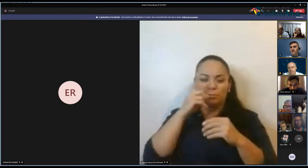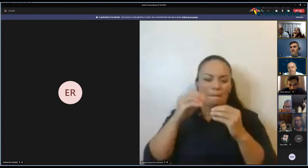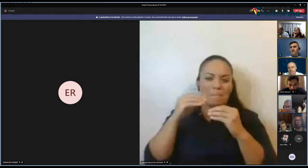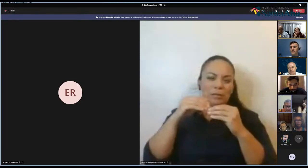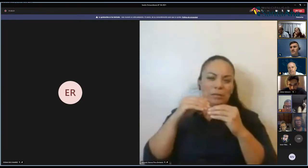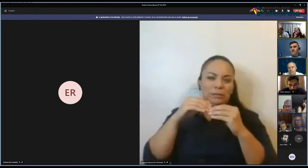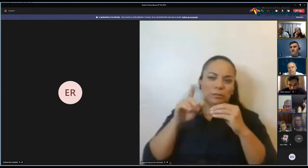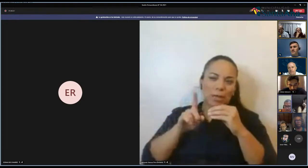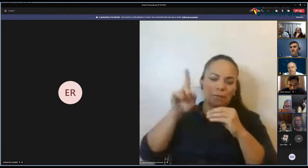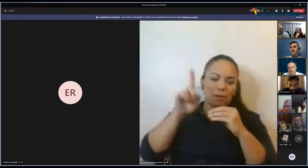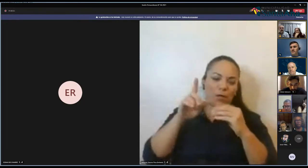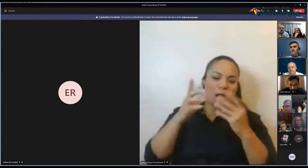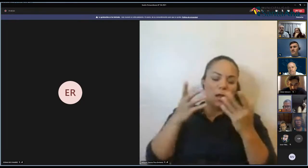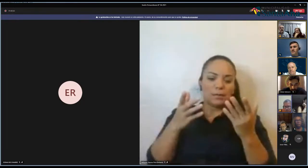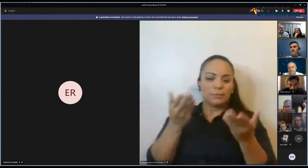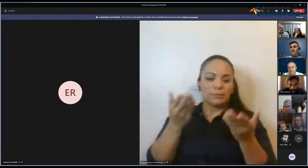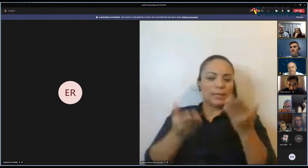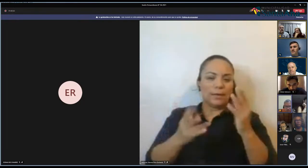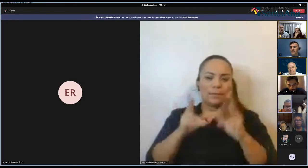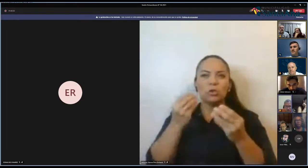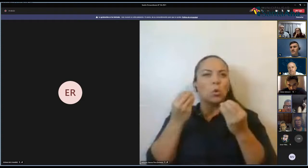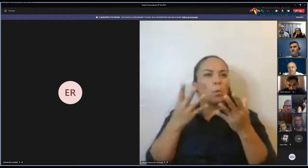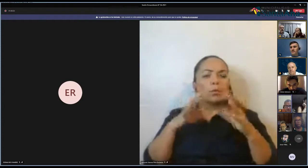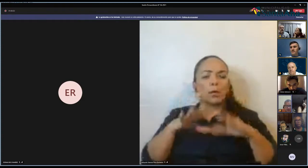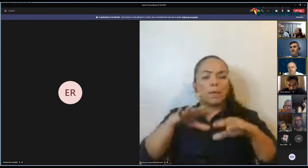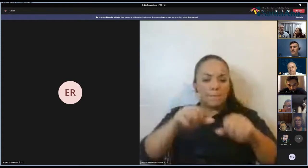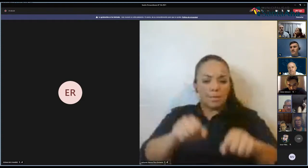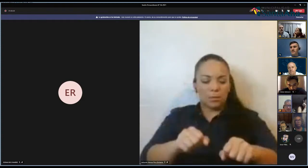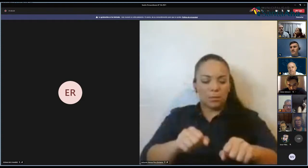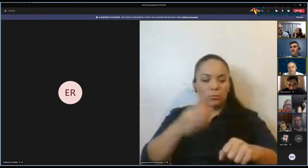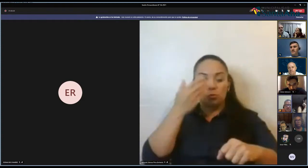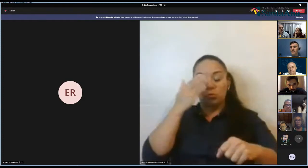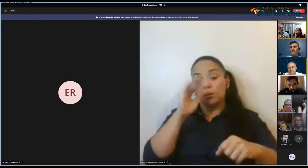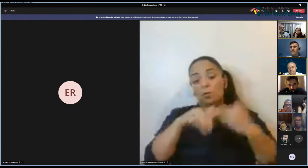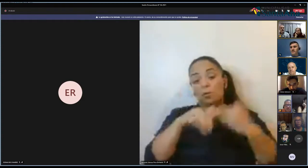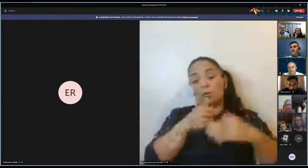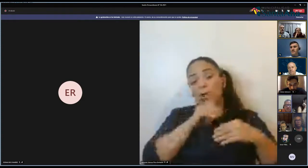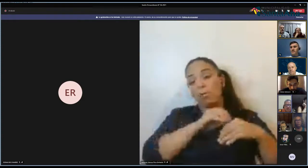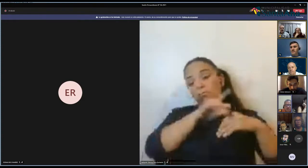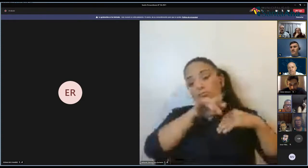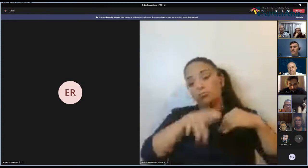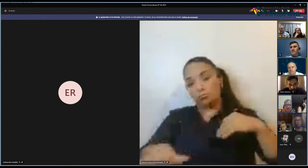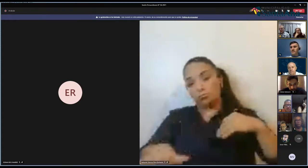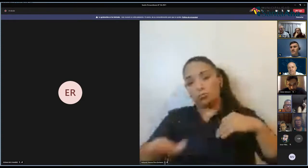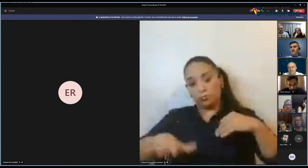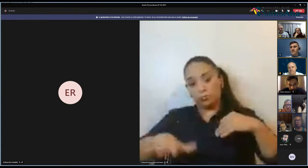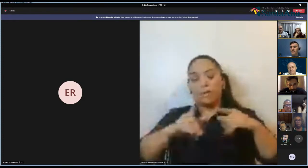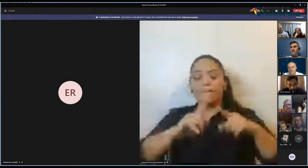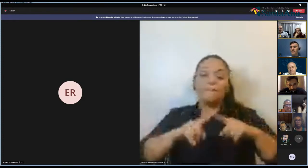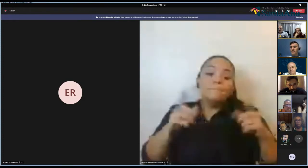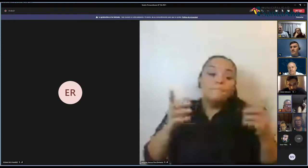tan vacíos y no sé si toda esa agua viajará hacia ese sector pero sí